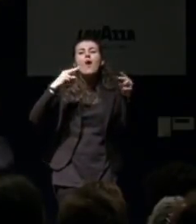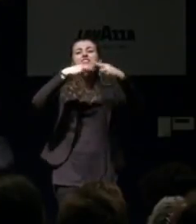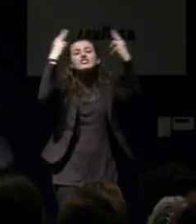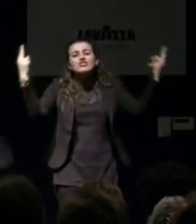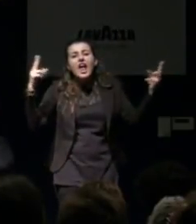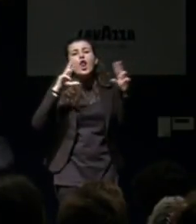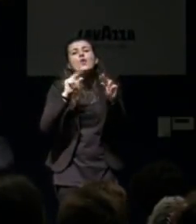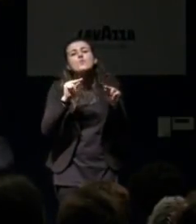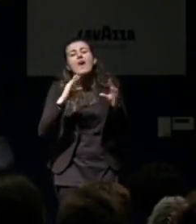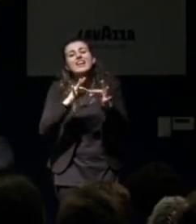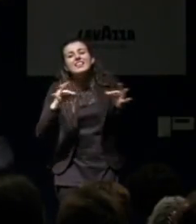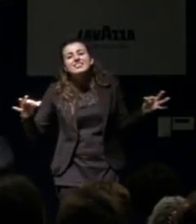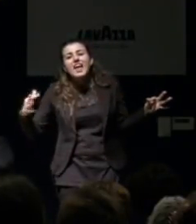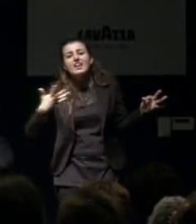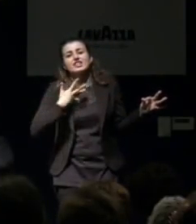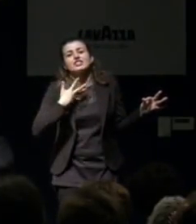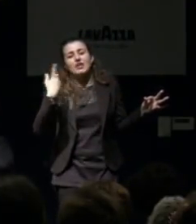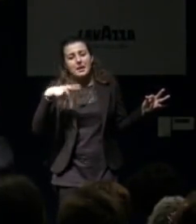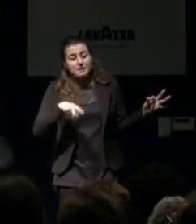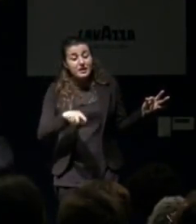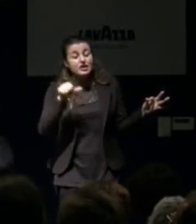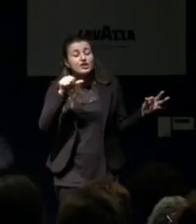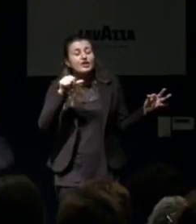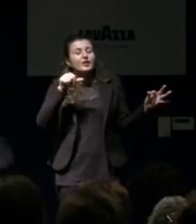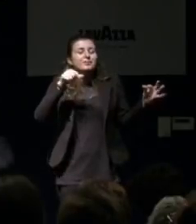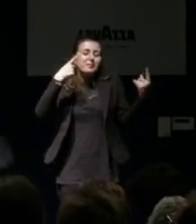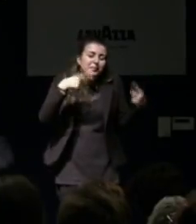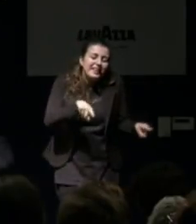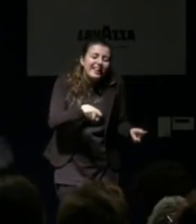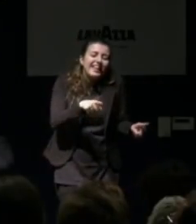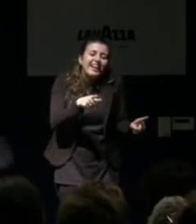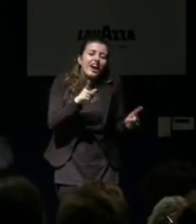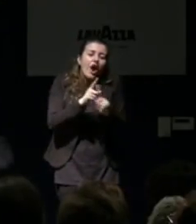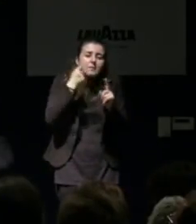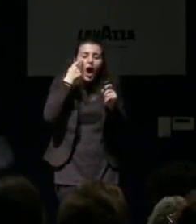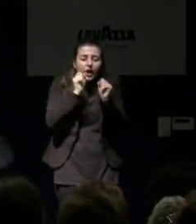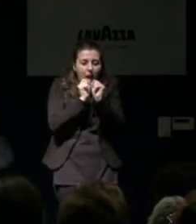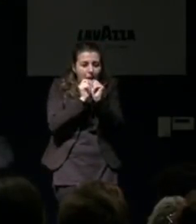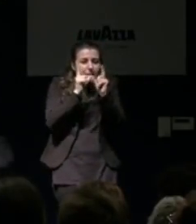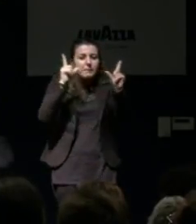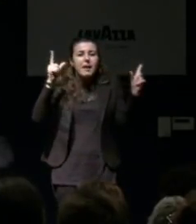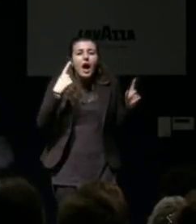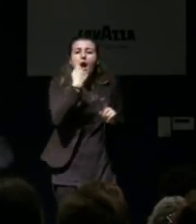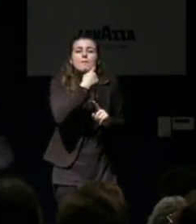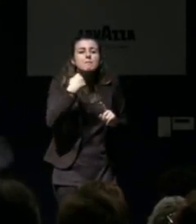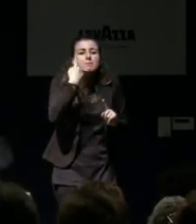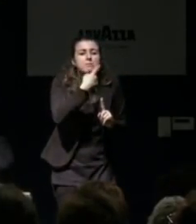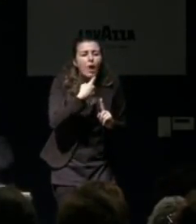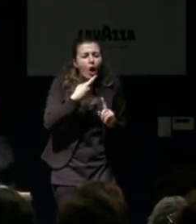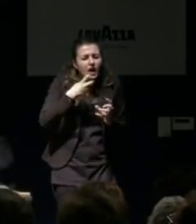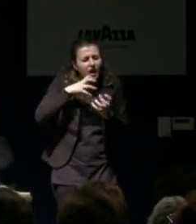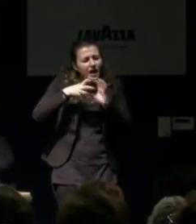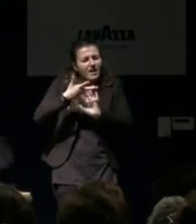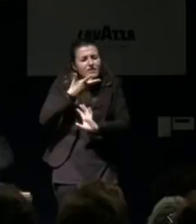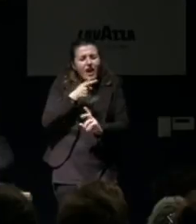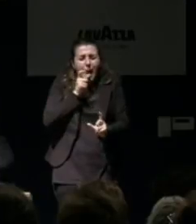davanti ai loro discorsi sovente si infervorano e allora gli occhi si sgranano e le bocche si torcono per afferrare le stelle